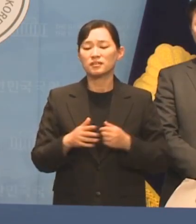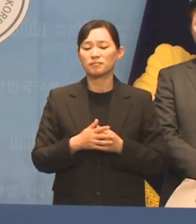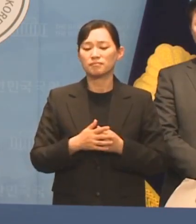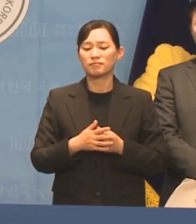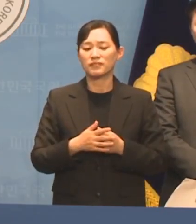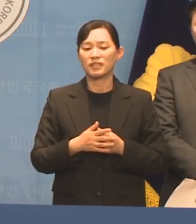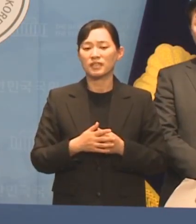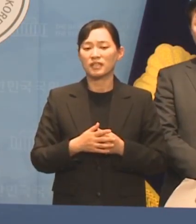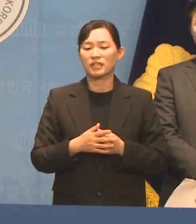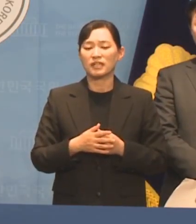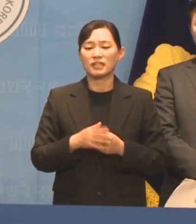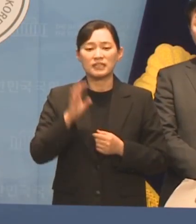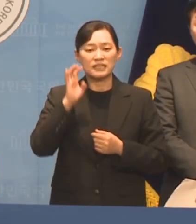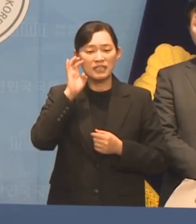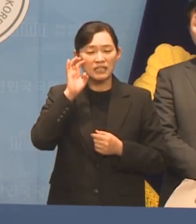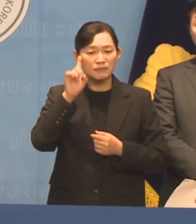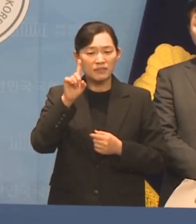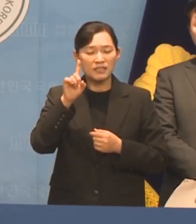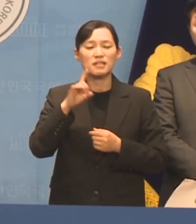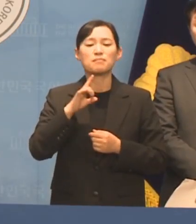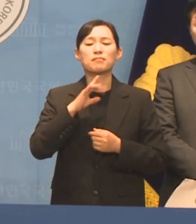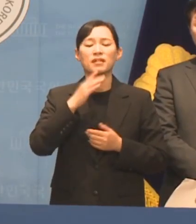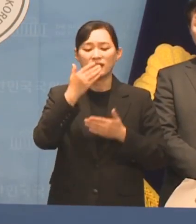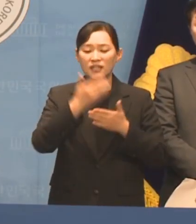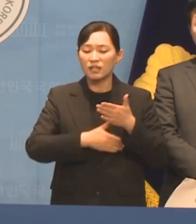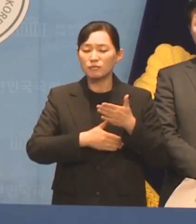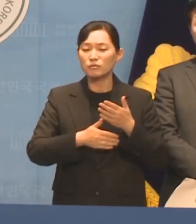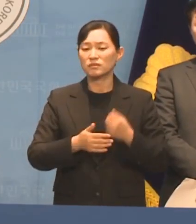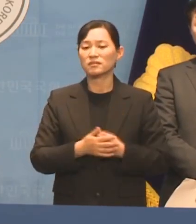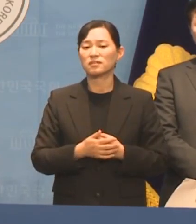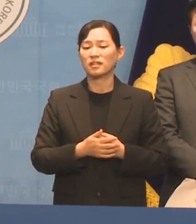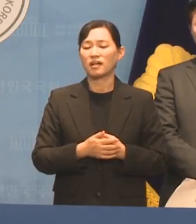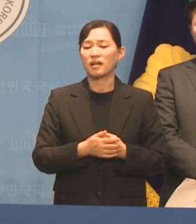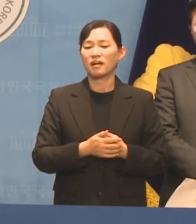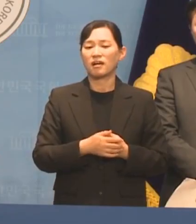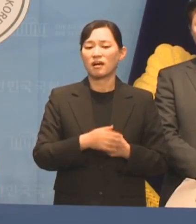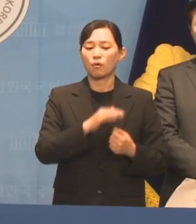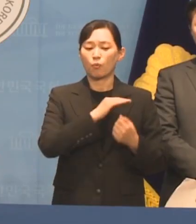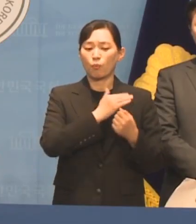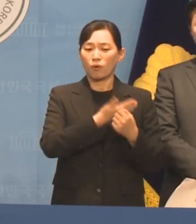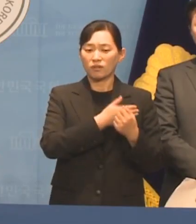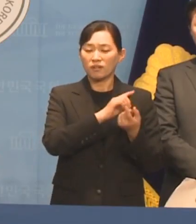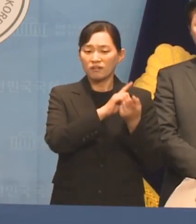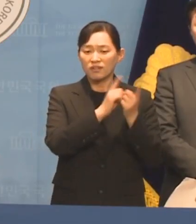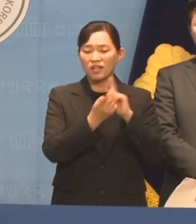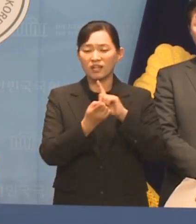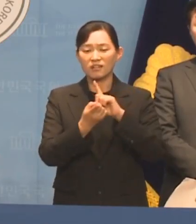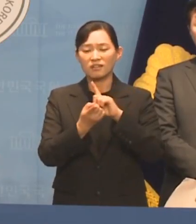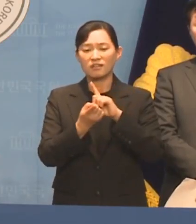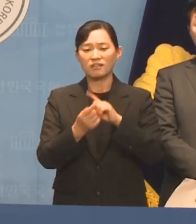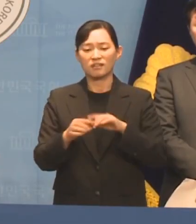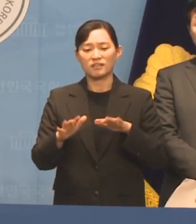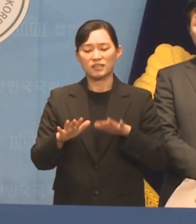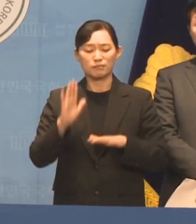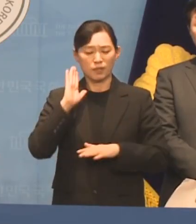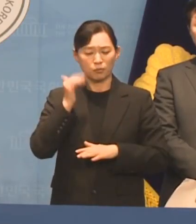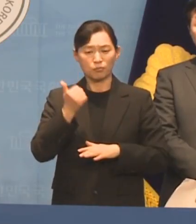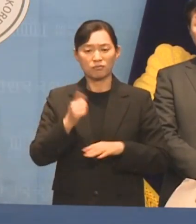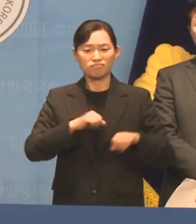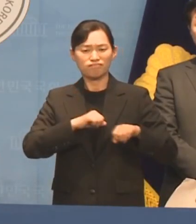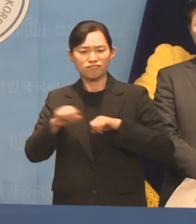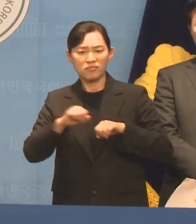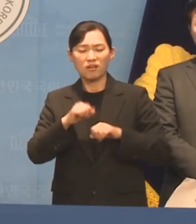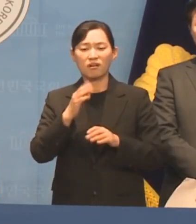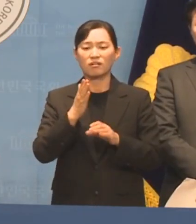임기가 불과 41일밖에 남겨져 있지 않은 권한대행이 사실상 대통령 행세를